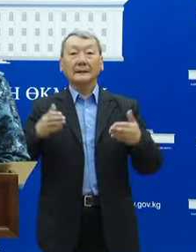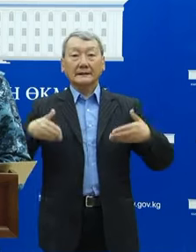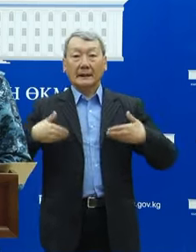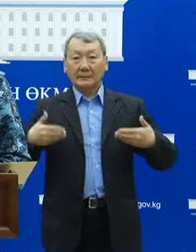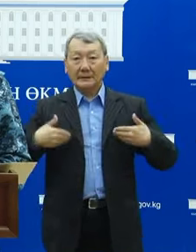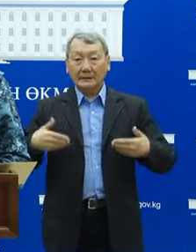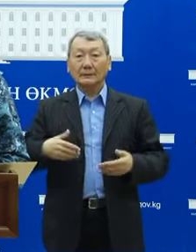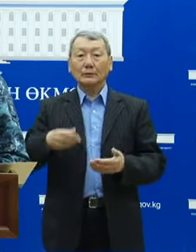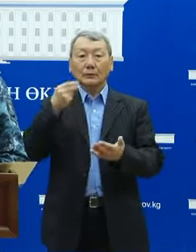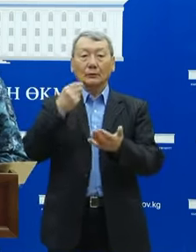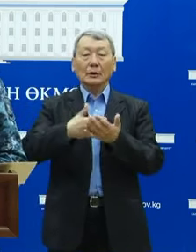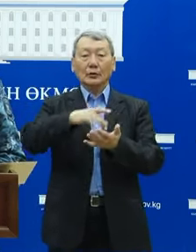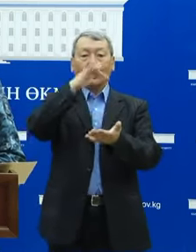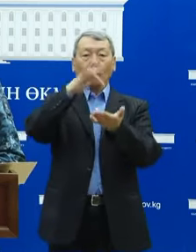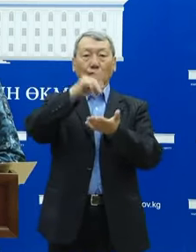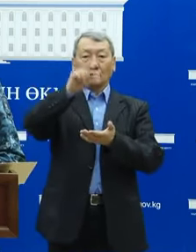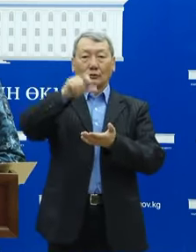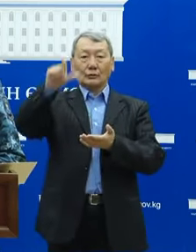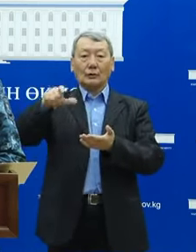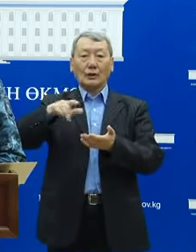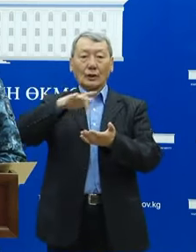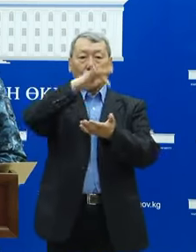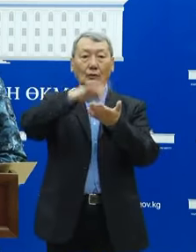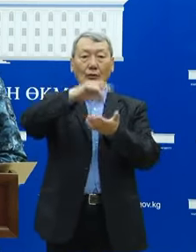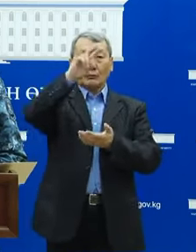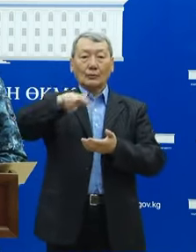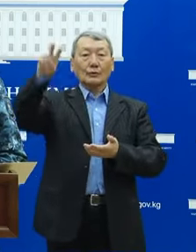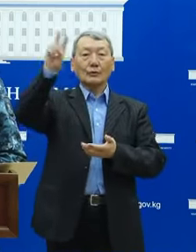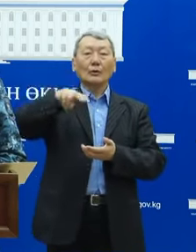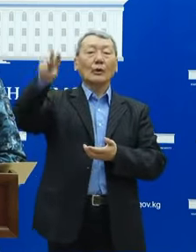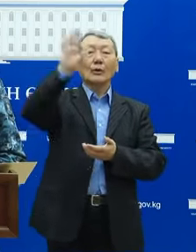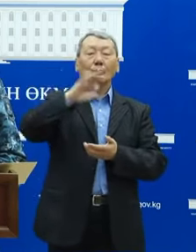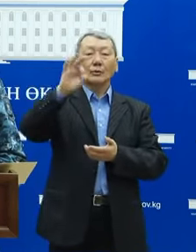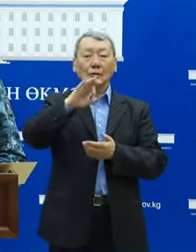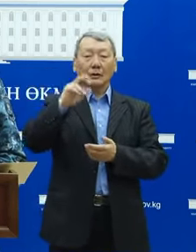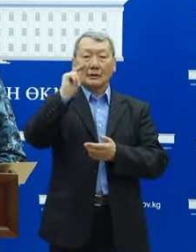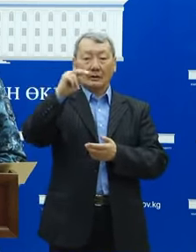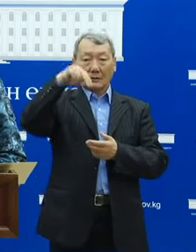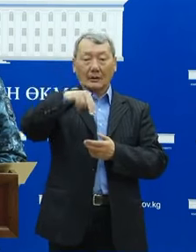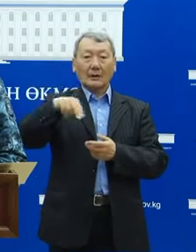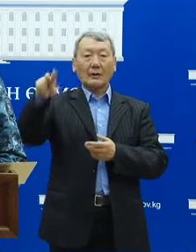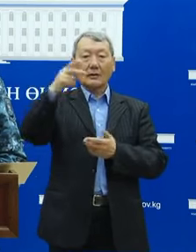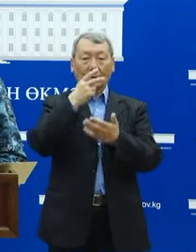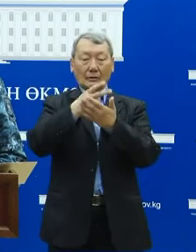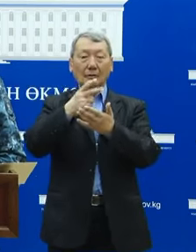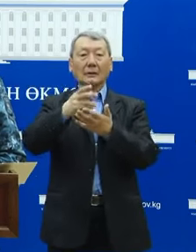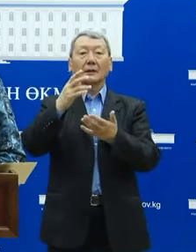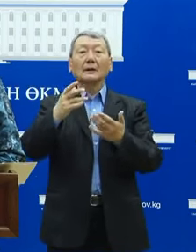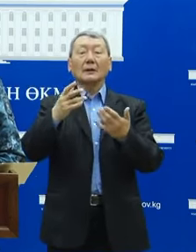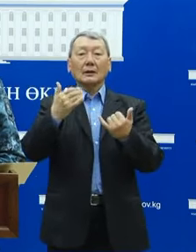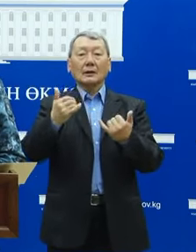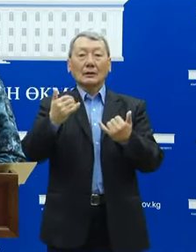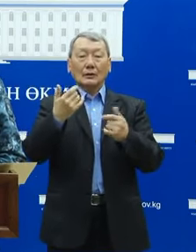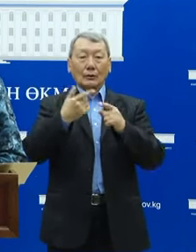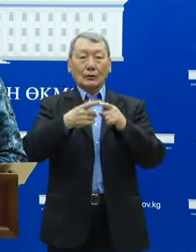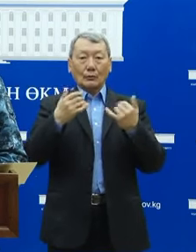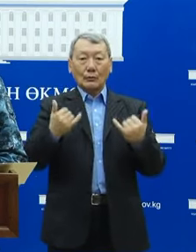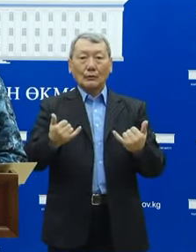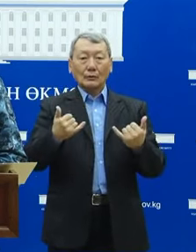Саламатсыңарбы, урматтуу шаардыктар. Бишкек шаары боюнча коомдук коопсуздук кырдаал туруктуу жана көзөмөлгө алынды.